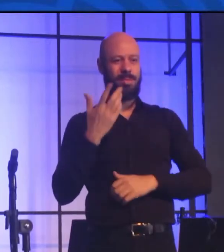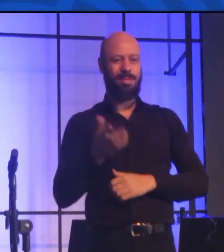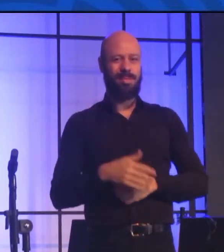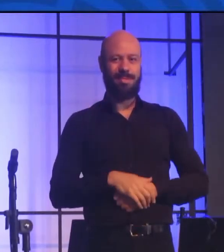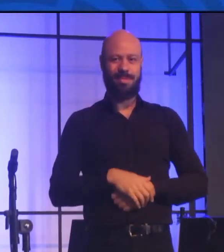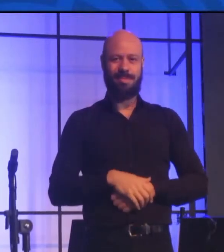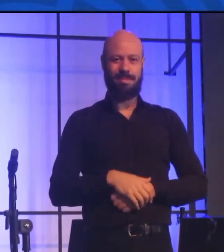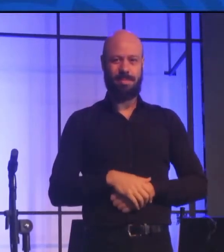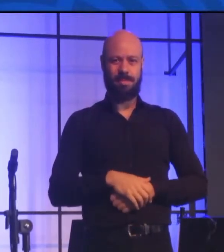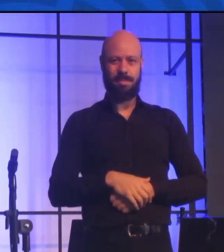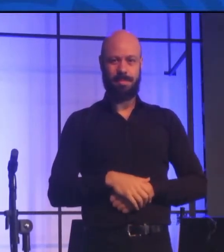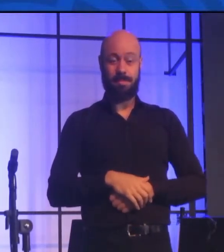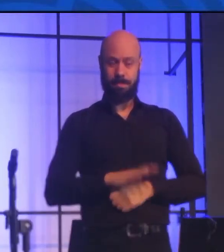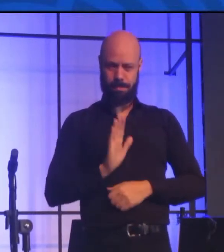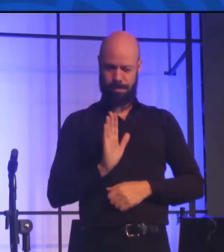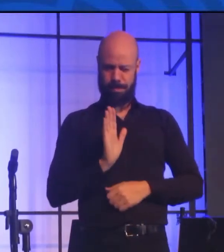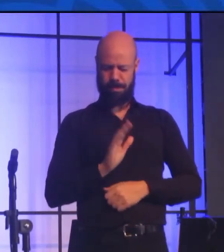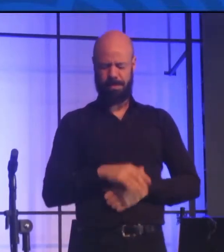honestos.